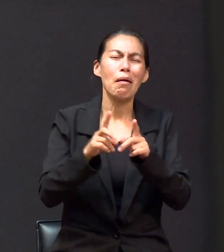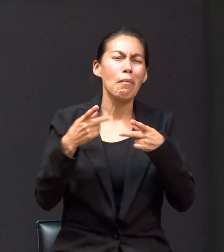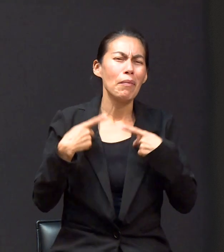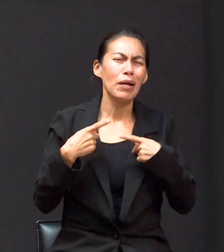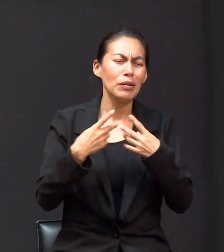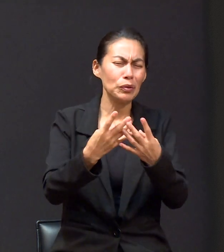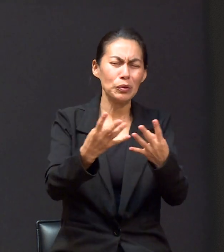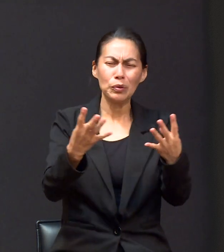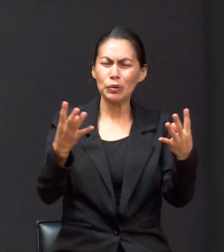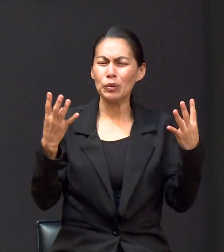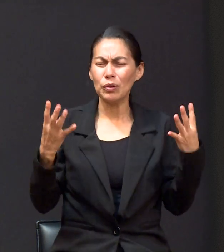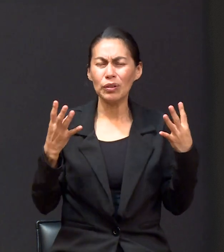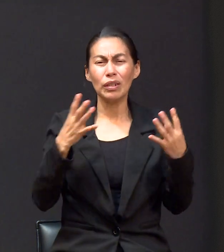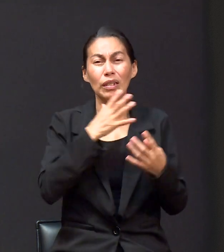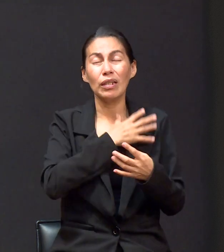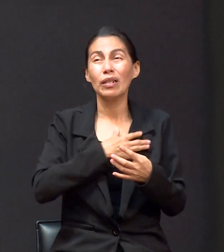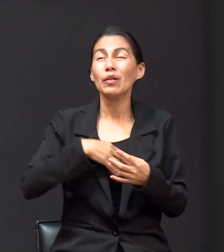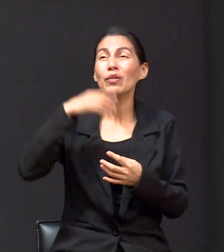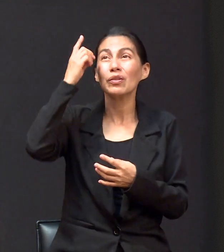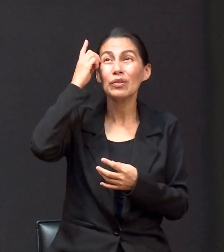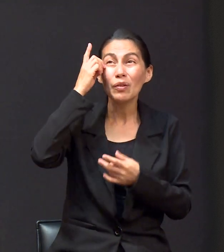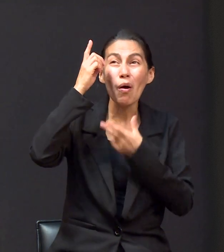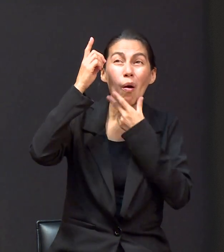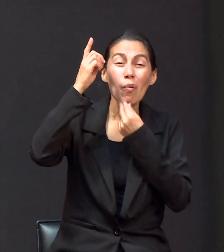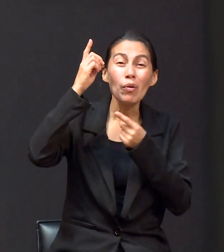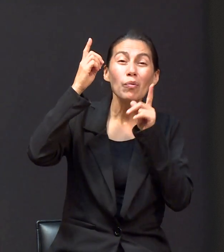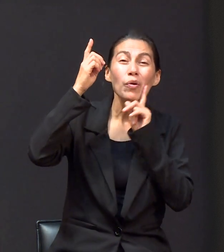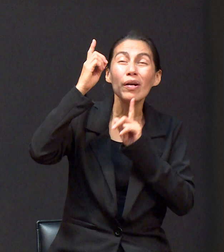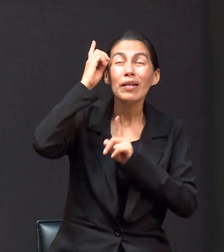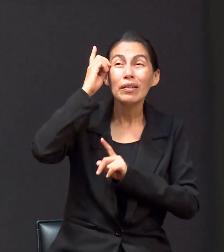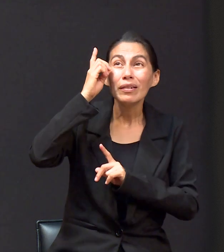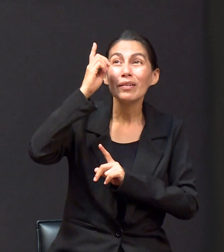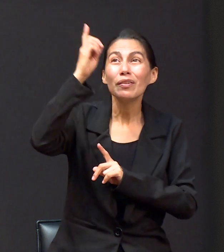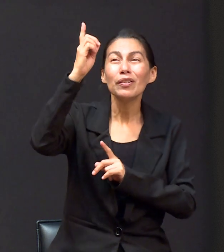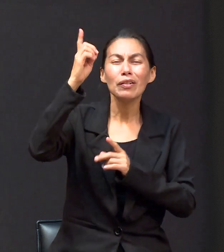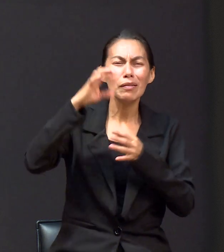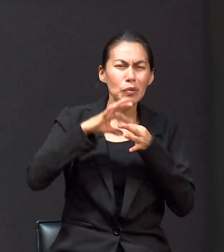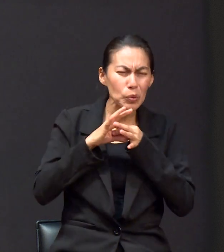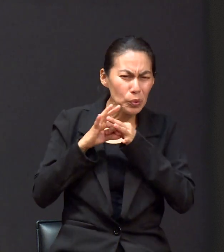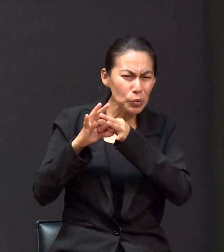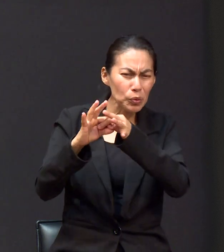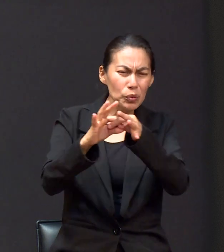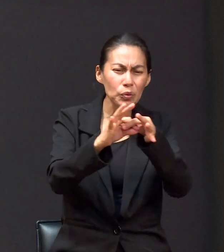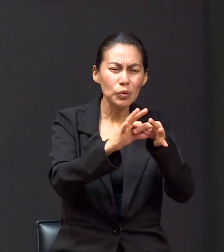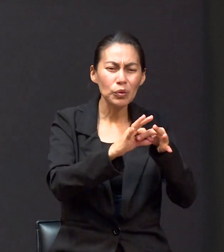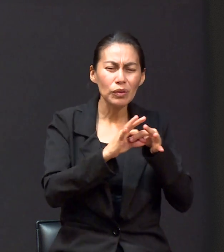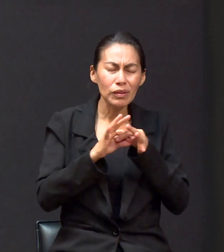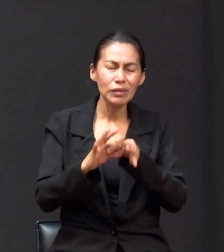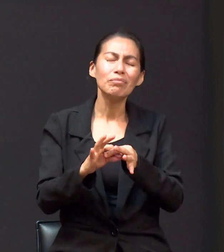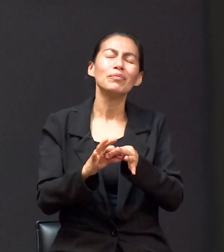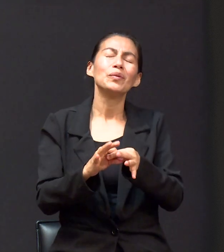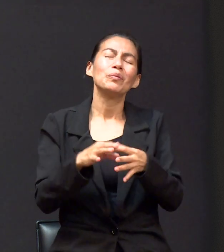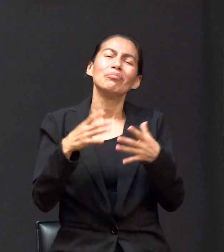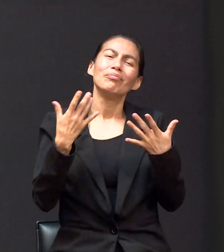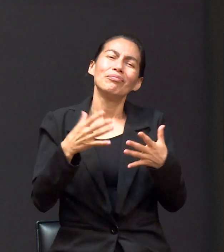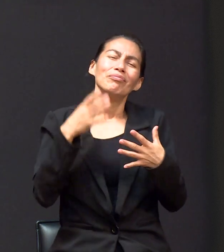hay muchas personas, hijos e hijas de Dios, que también se